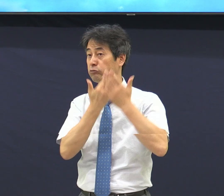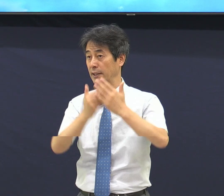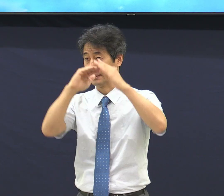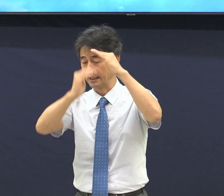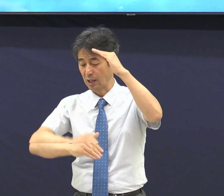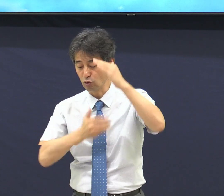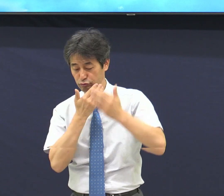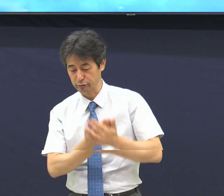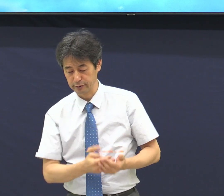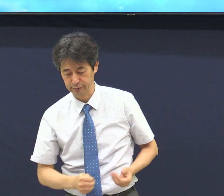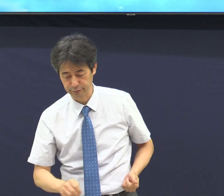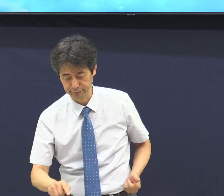그런데 이제 내용을 보면